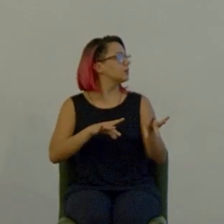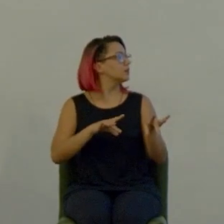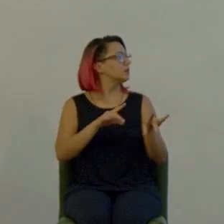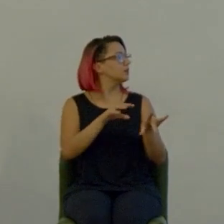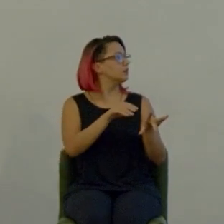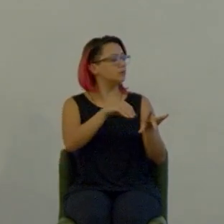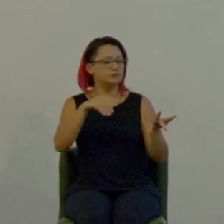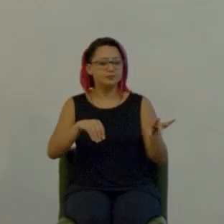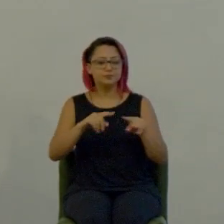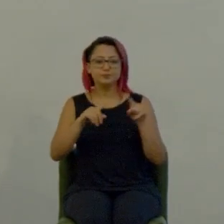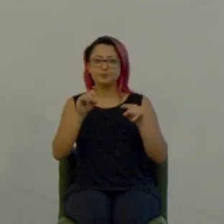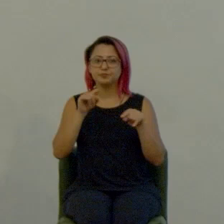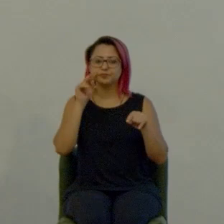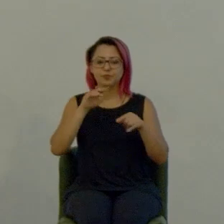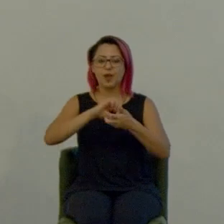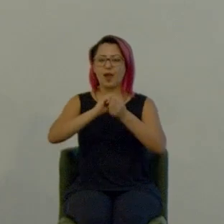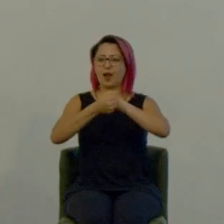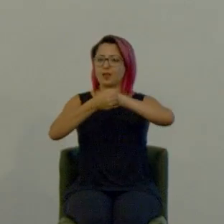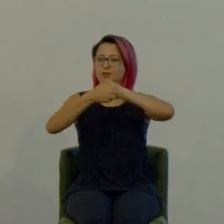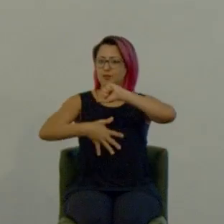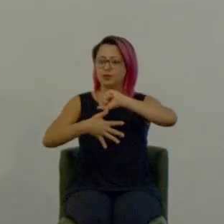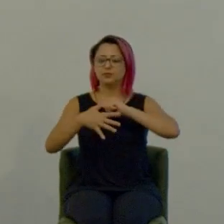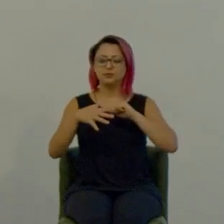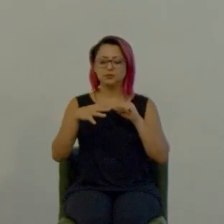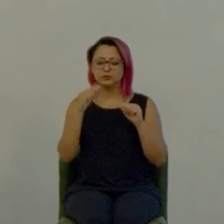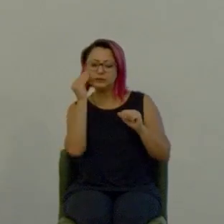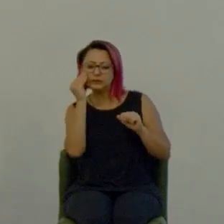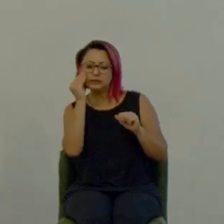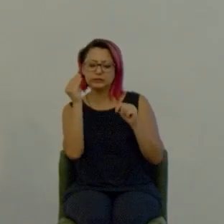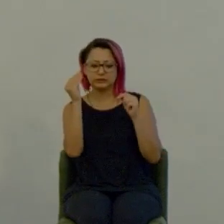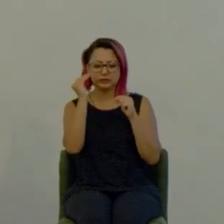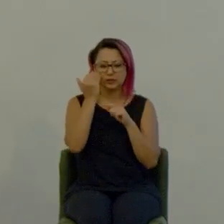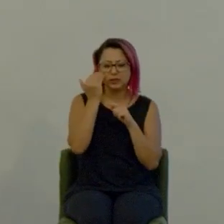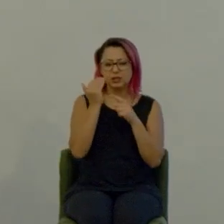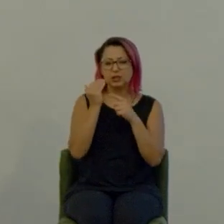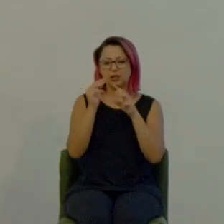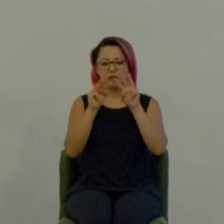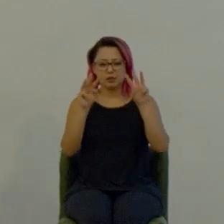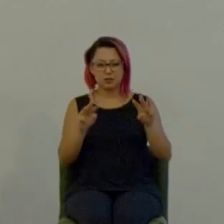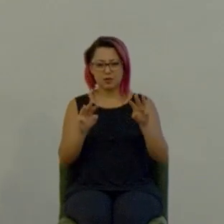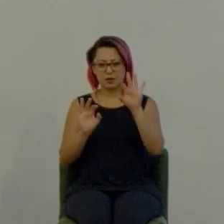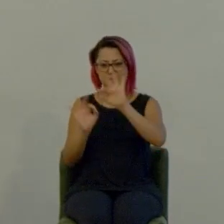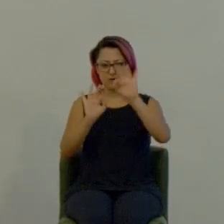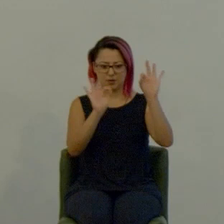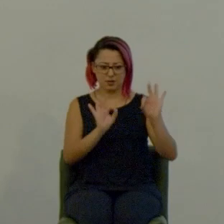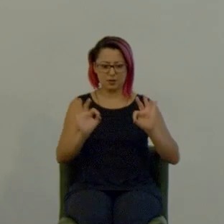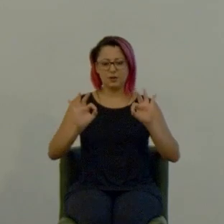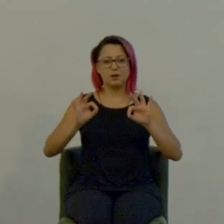e olham para artefatos que são abandonados nesses locais para tentar entender, né, mapear os locais de trânsito deles